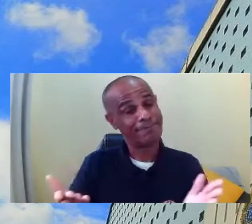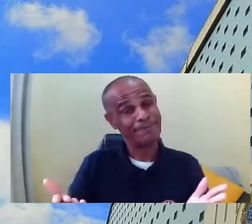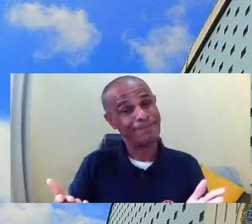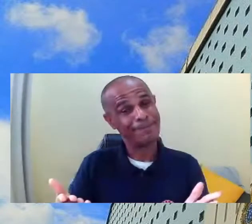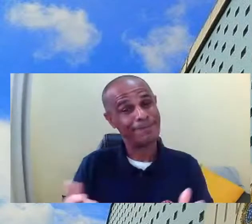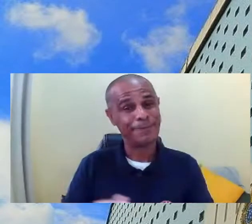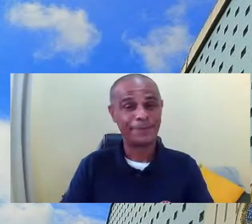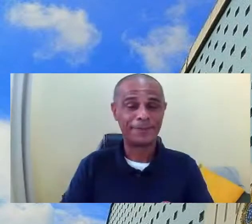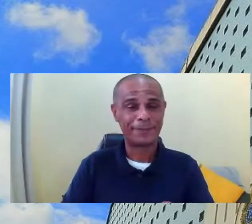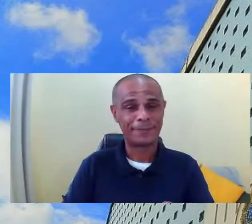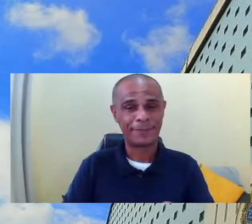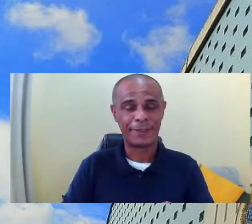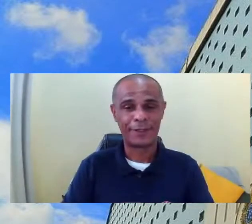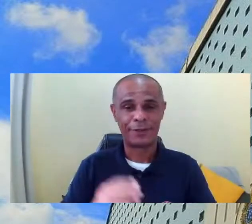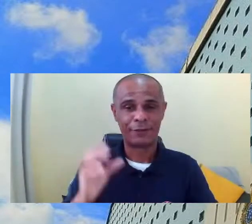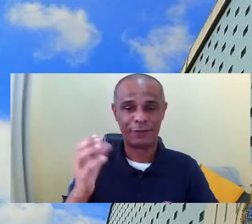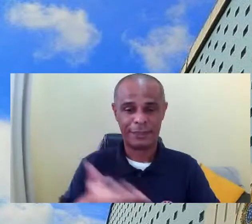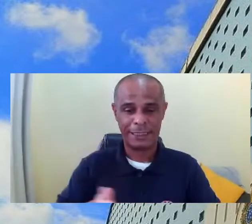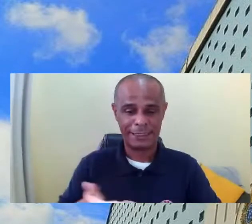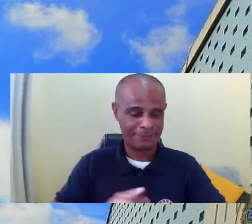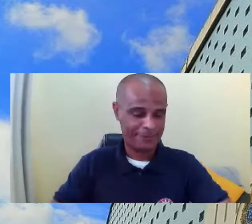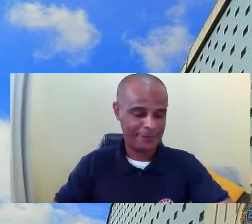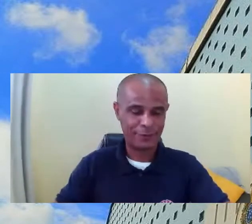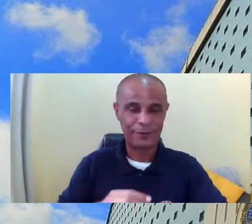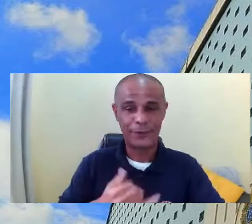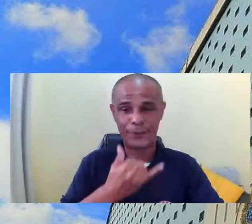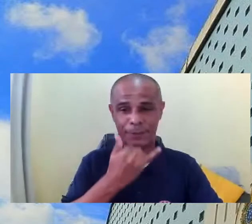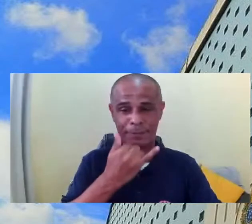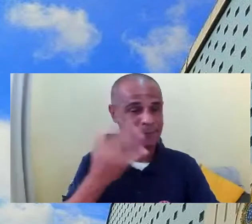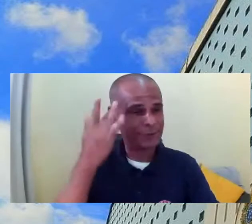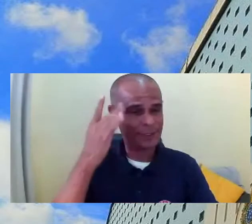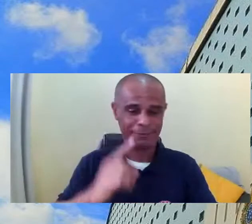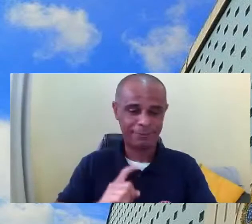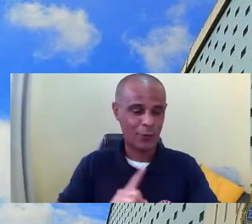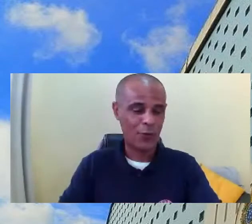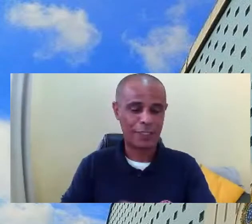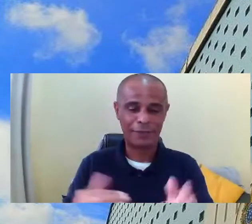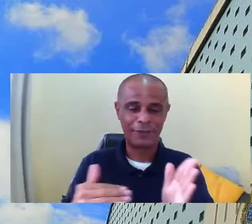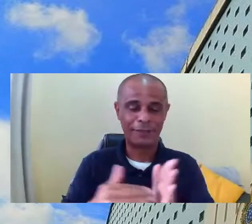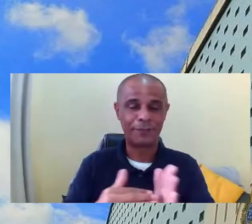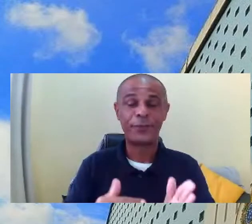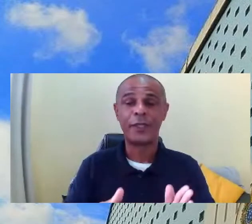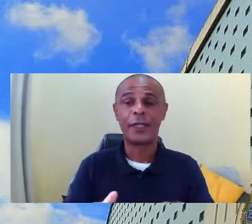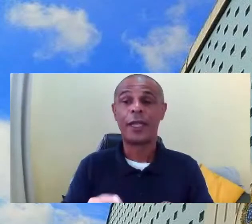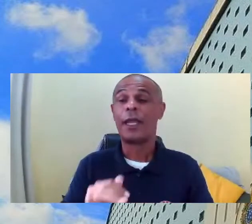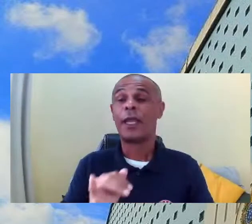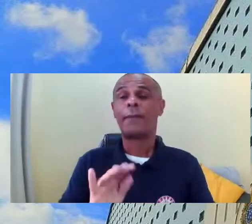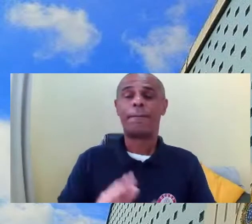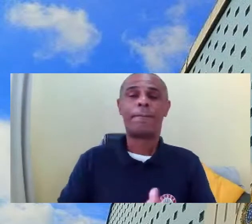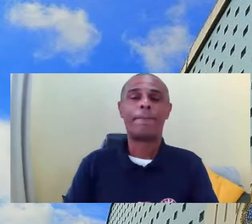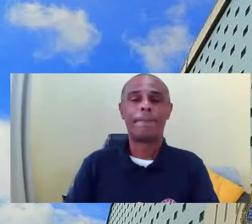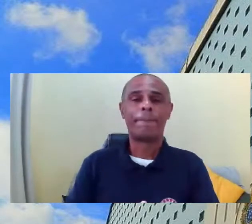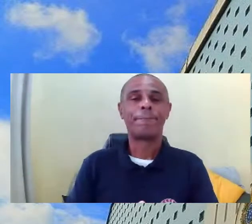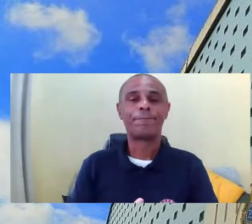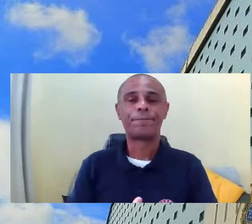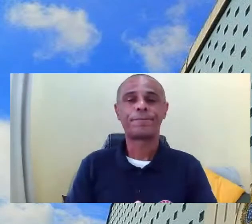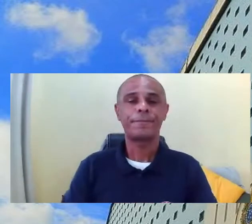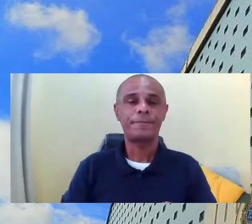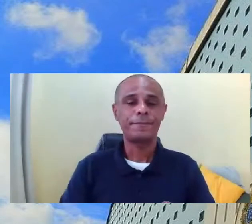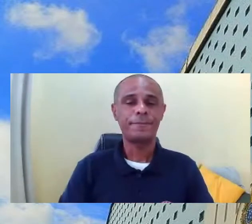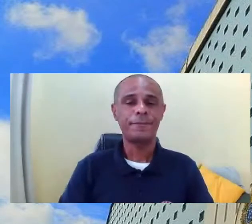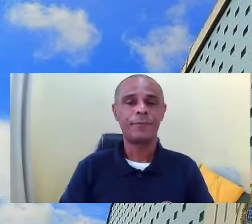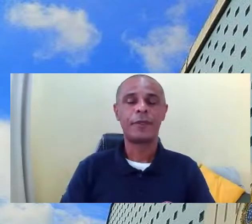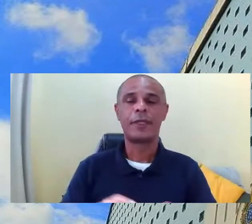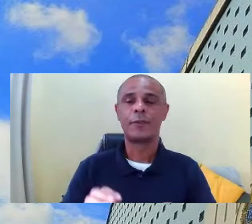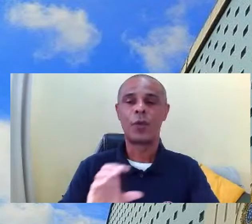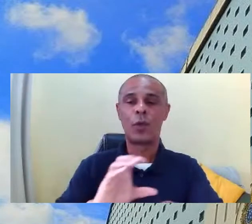eu estou assim um pouquinho impressionada e não sei como vamos fazer. Fica a questão como oferecer um